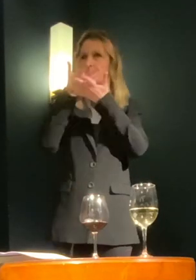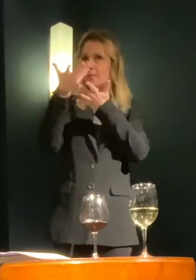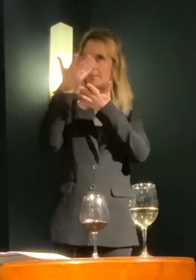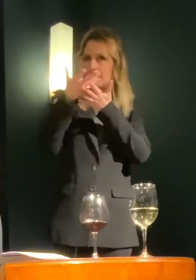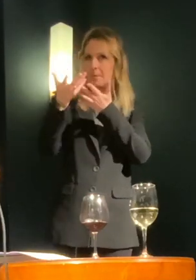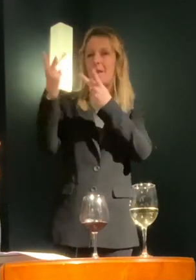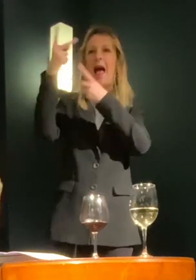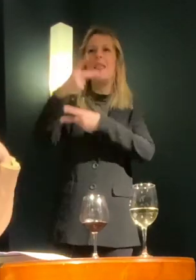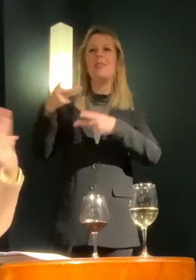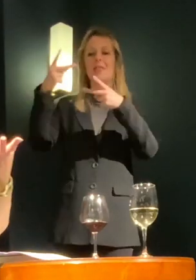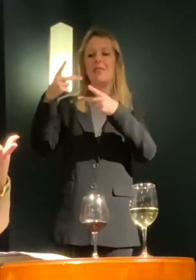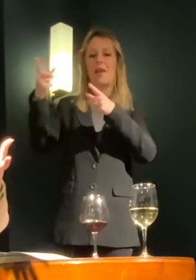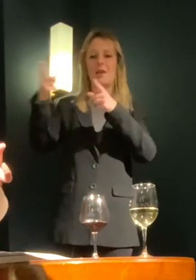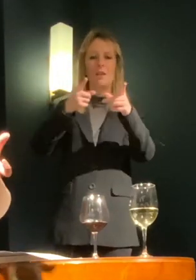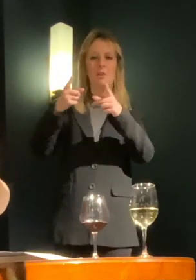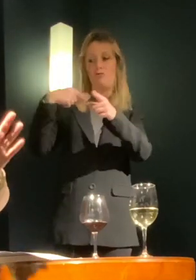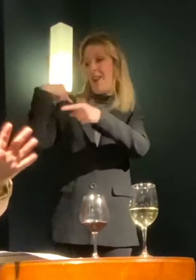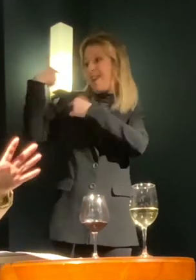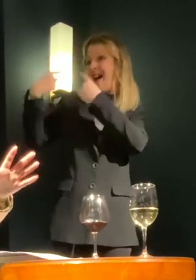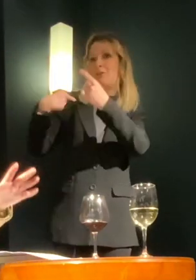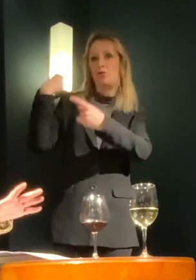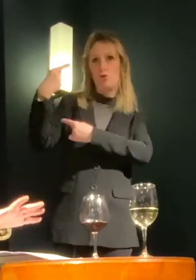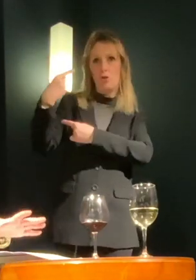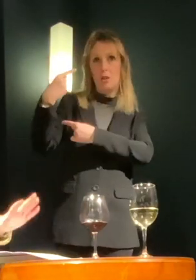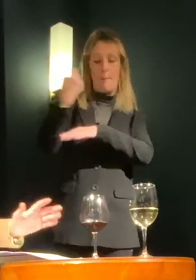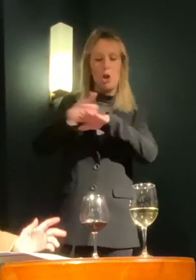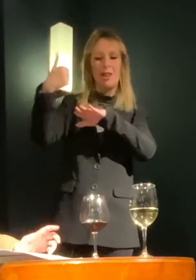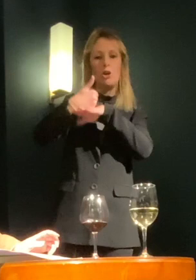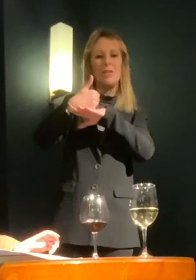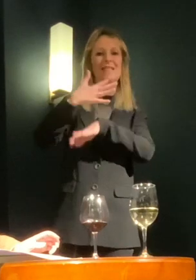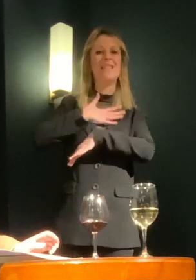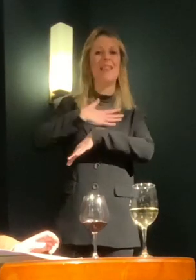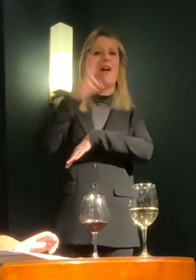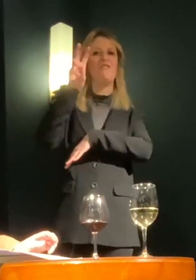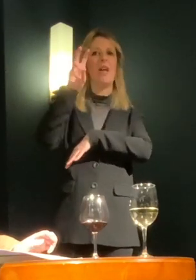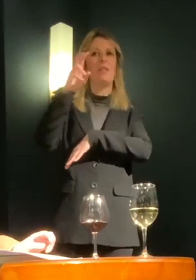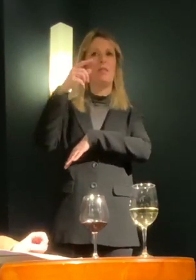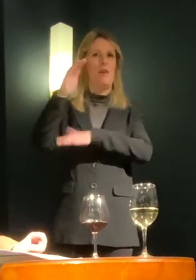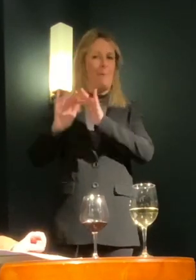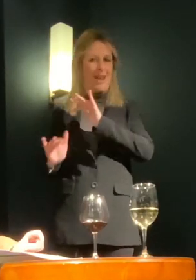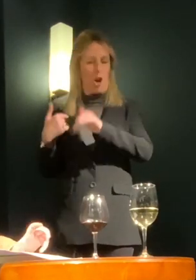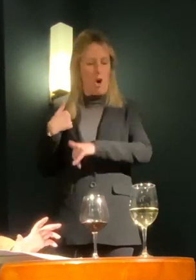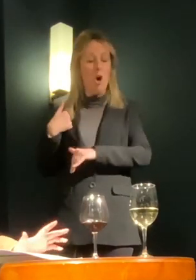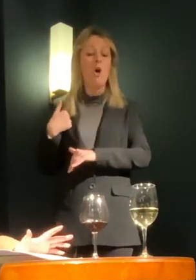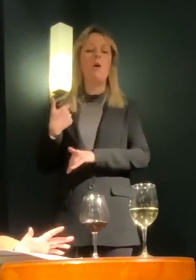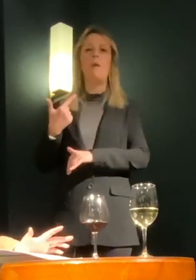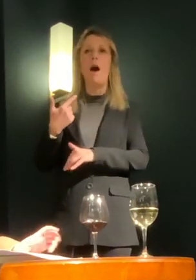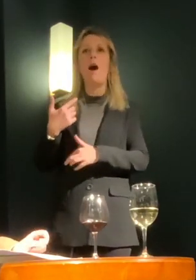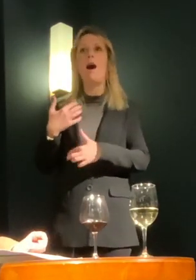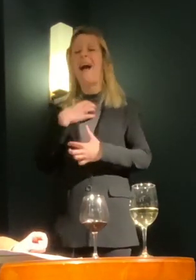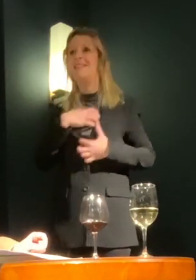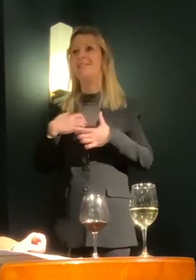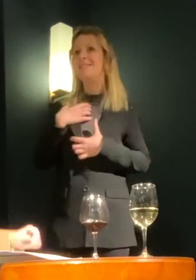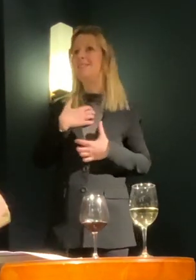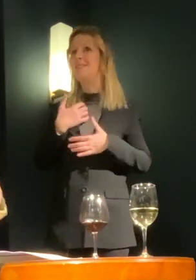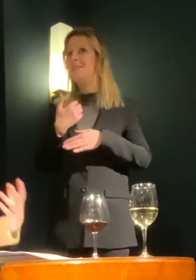già 20 anni, cioè questo protagonista ha 20 anni meno di me, eppure io mi ci sono ritrovata nella sua ansia da prestazione,